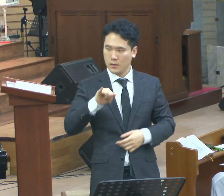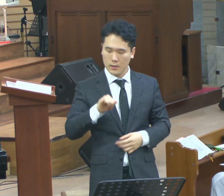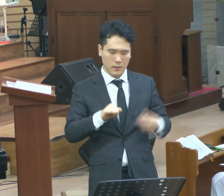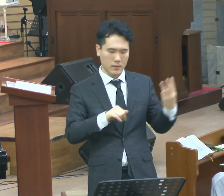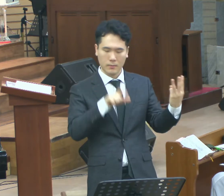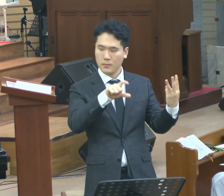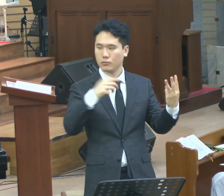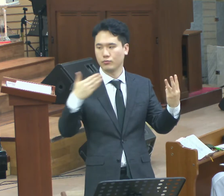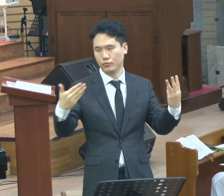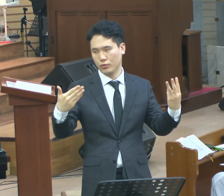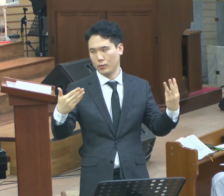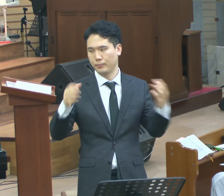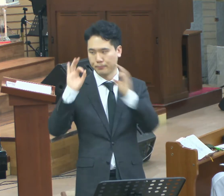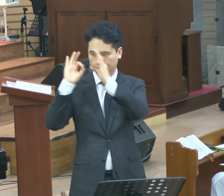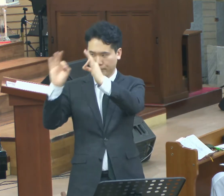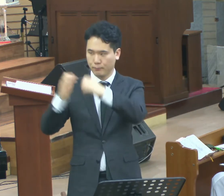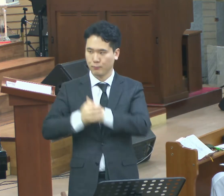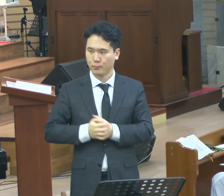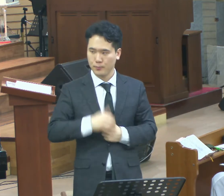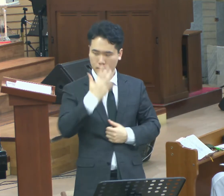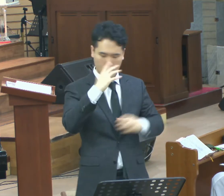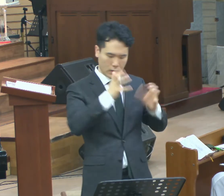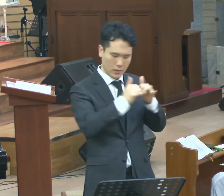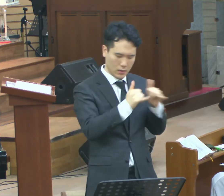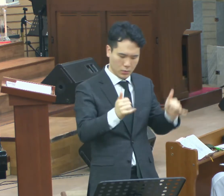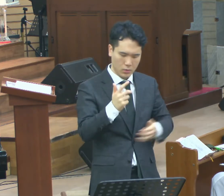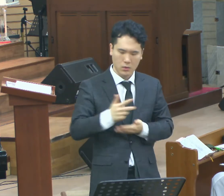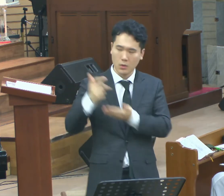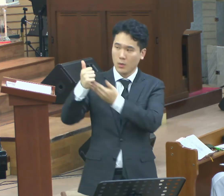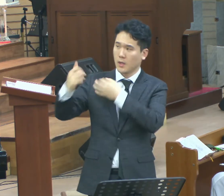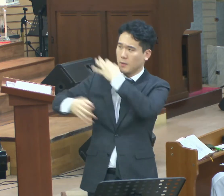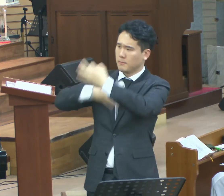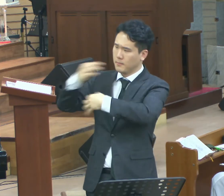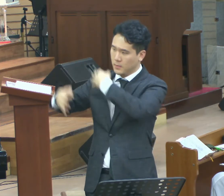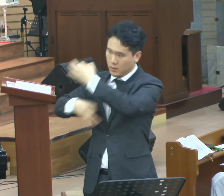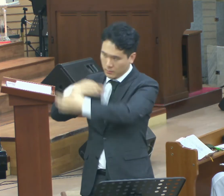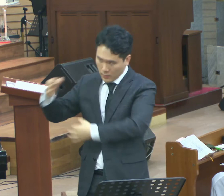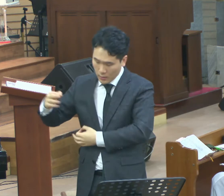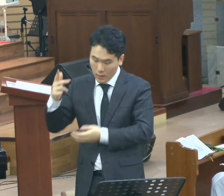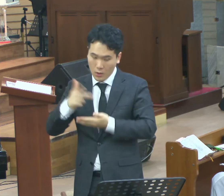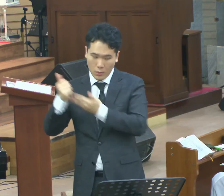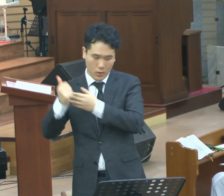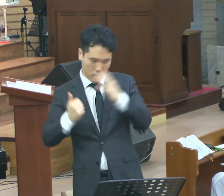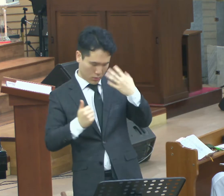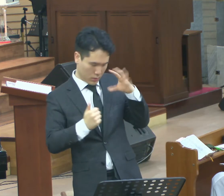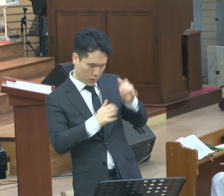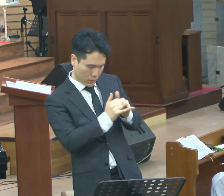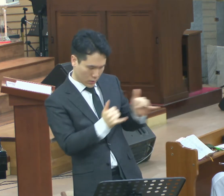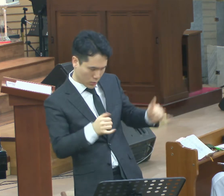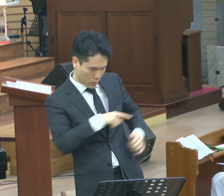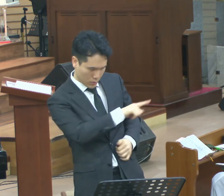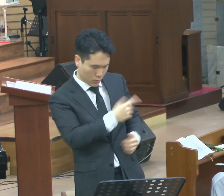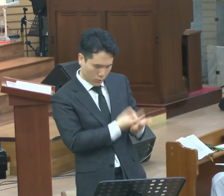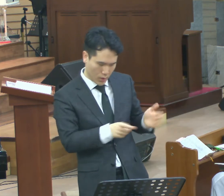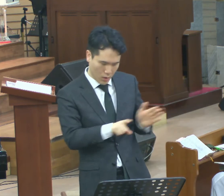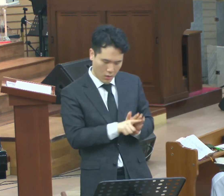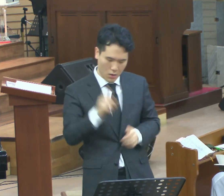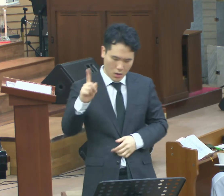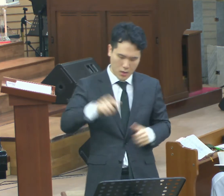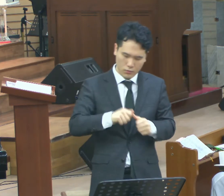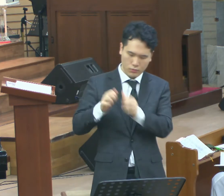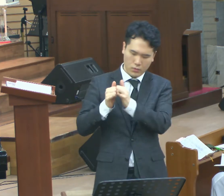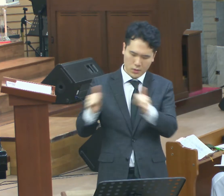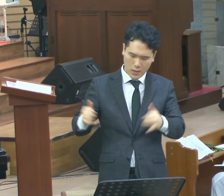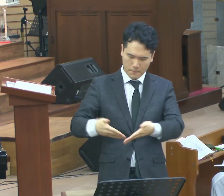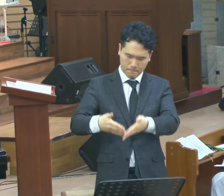읽겠습니다. 시작. 이스라엘 자손이 여호와께 부르짖으매 여호와께서 이스라엘 자손을 위하여 한 구원자를